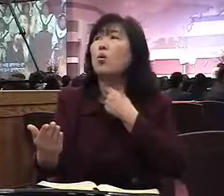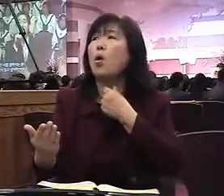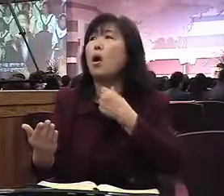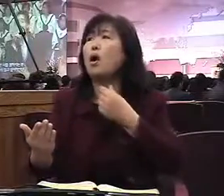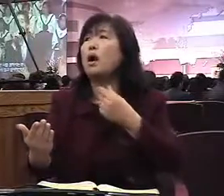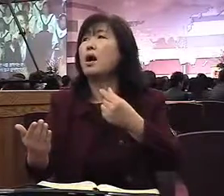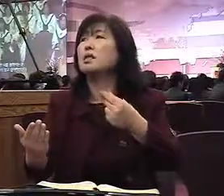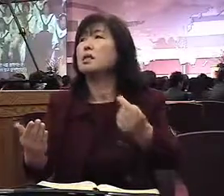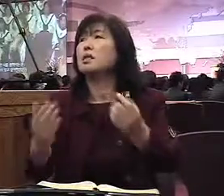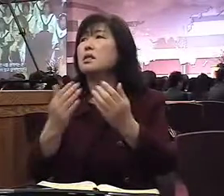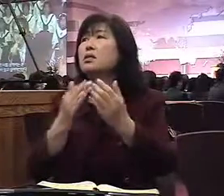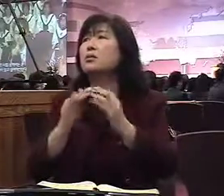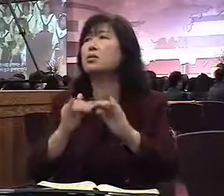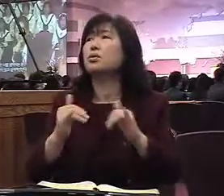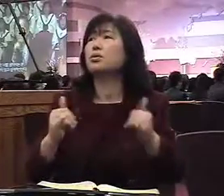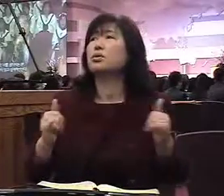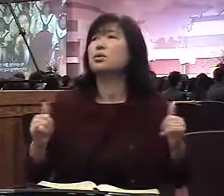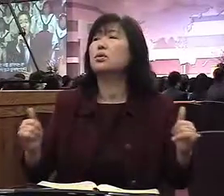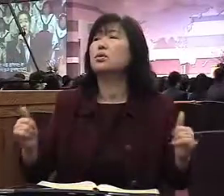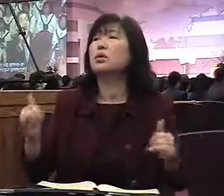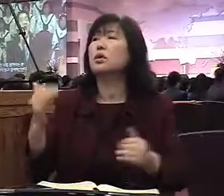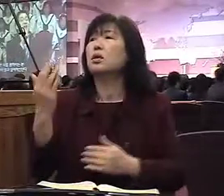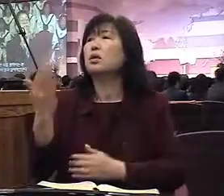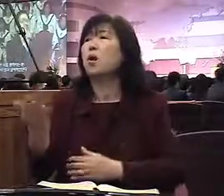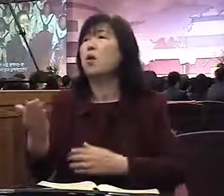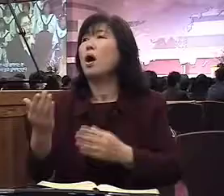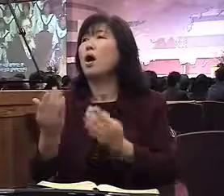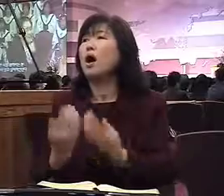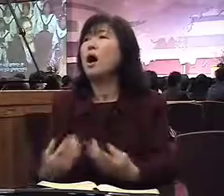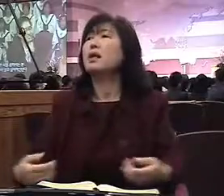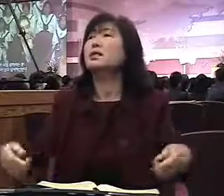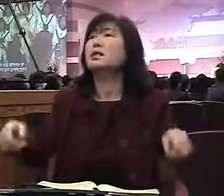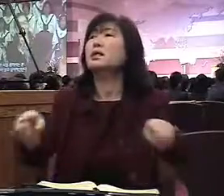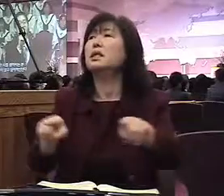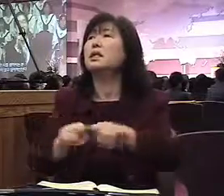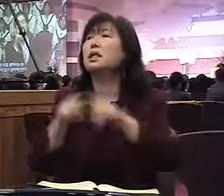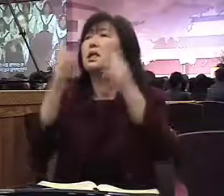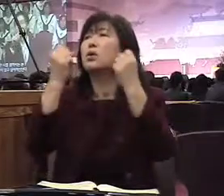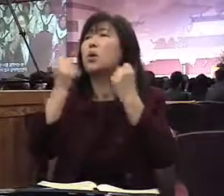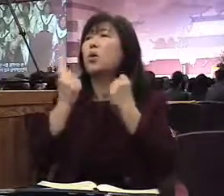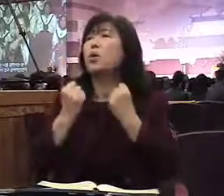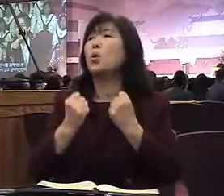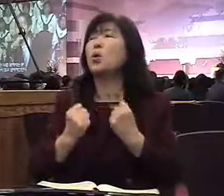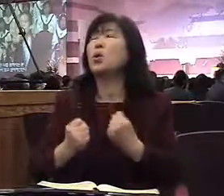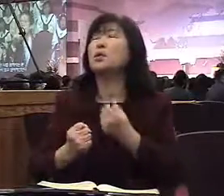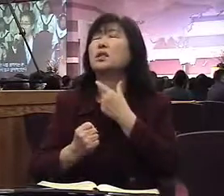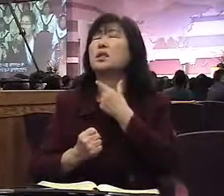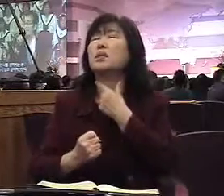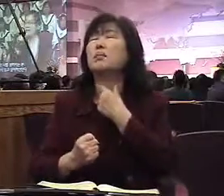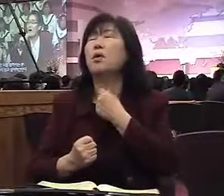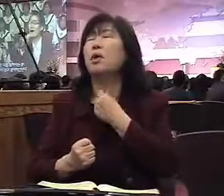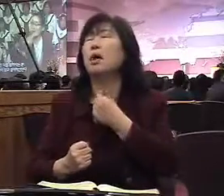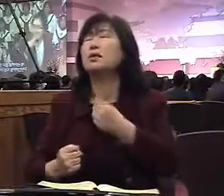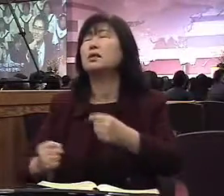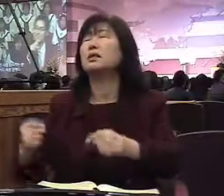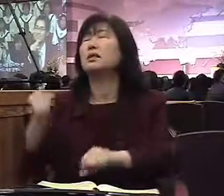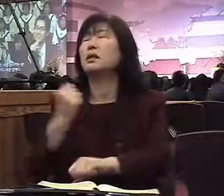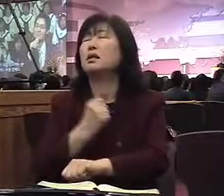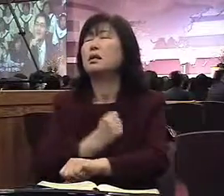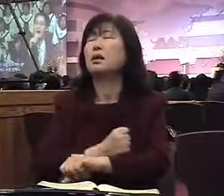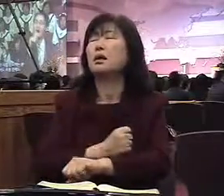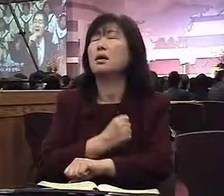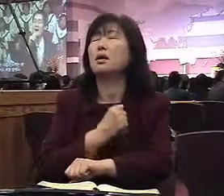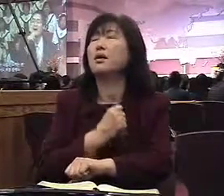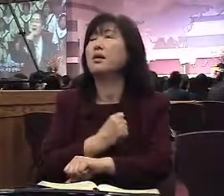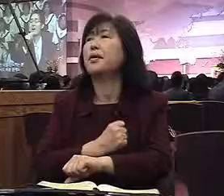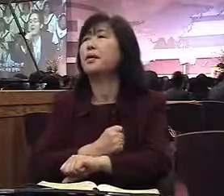너를 원하시는 분, 너와 같이 있고 싶어